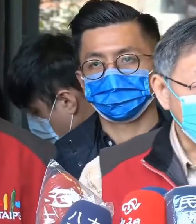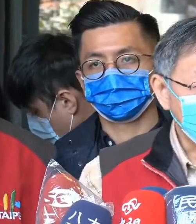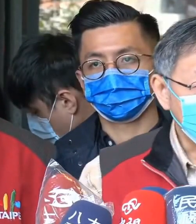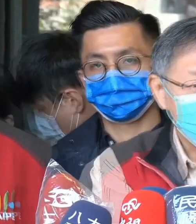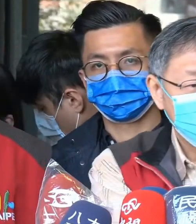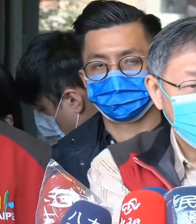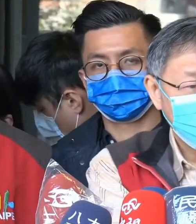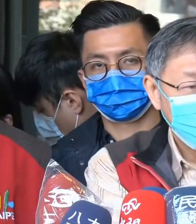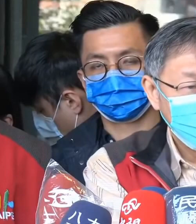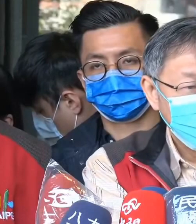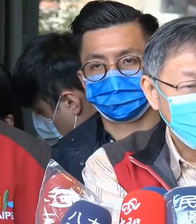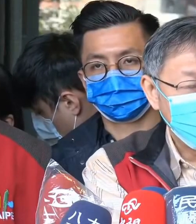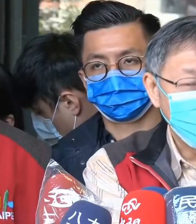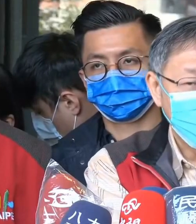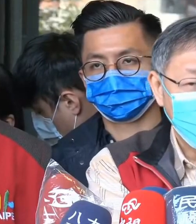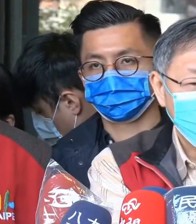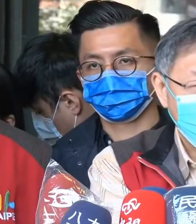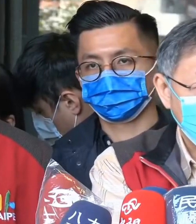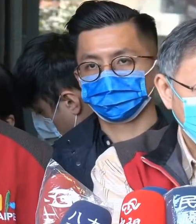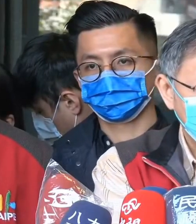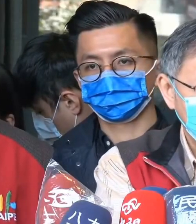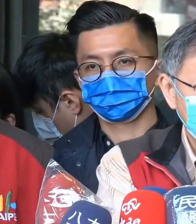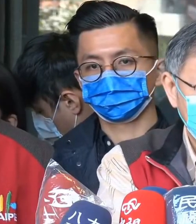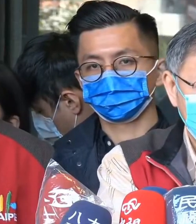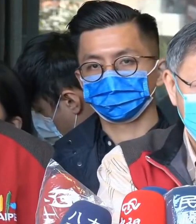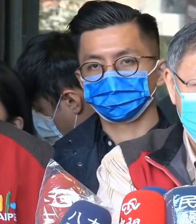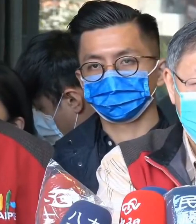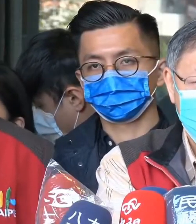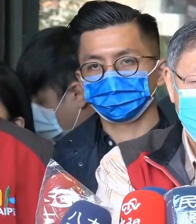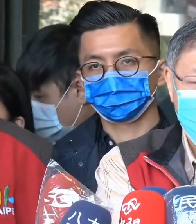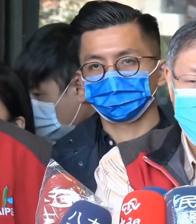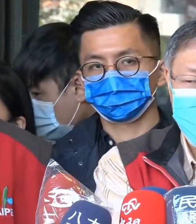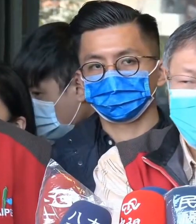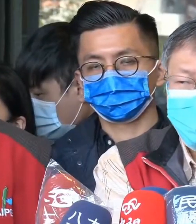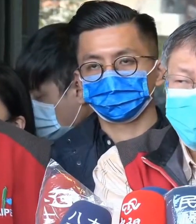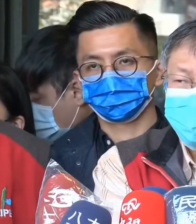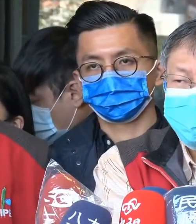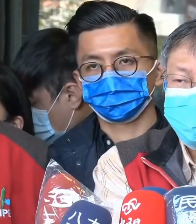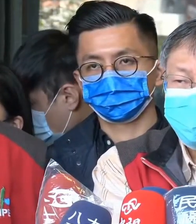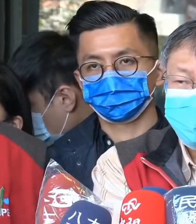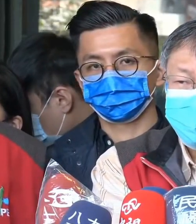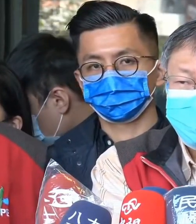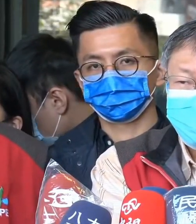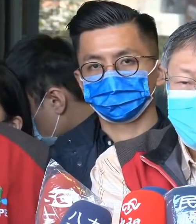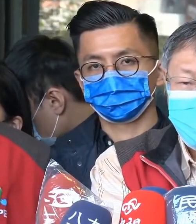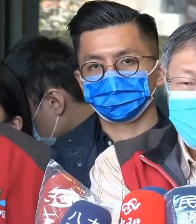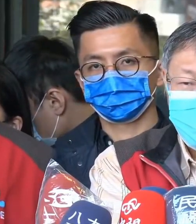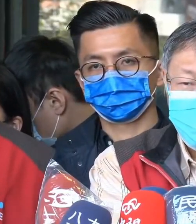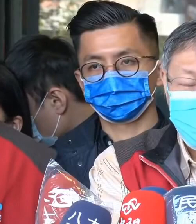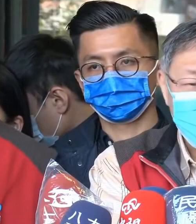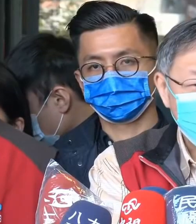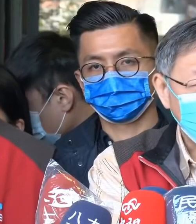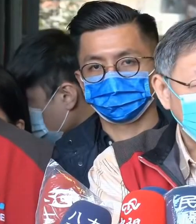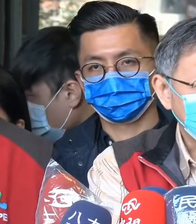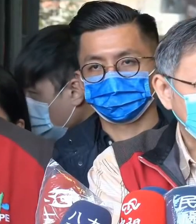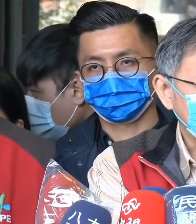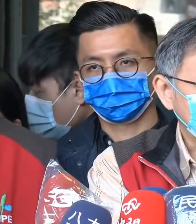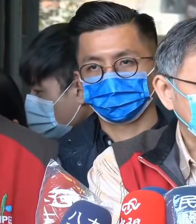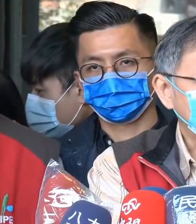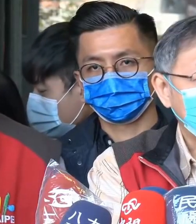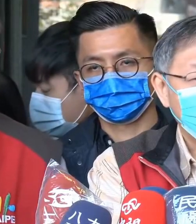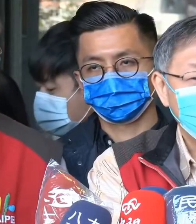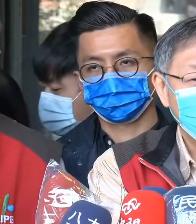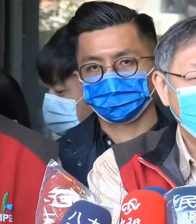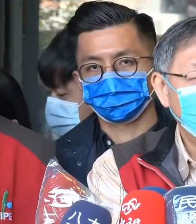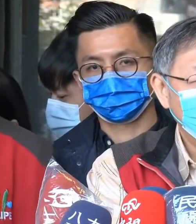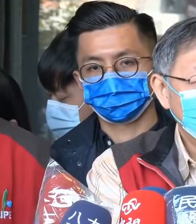下他。以宣传角度来，他了不起的人才、啊、但是我这样子讲的哦，反正他也不是我的学生